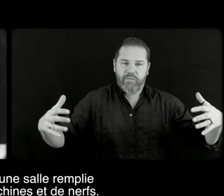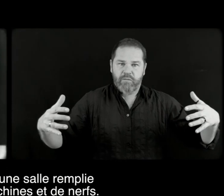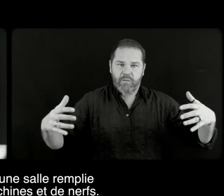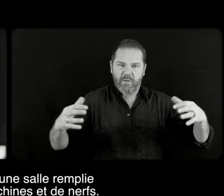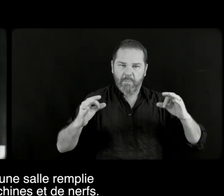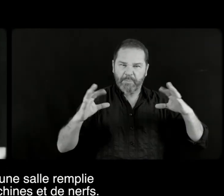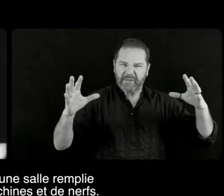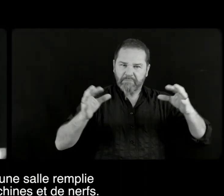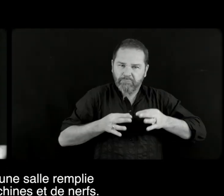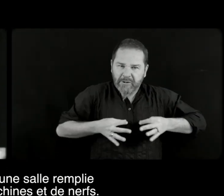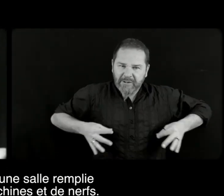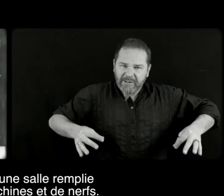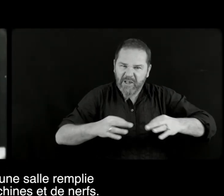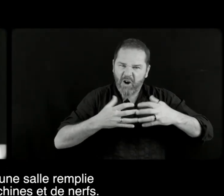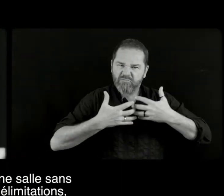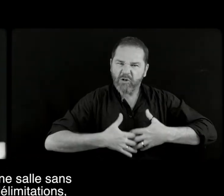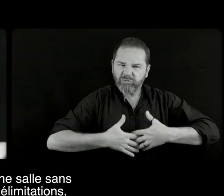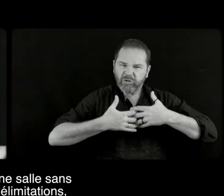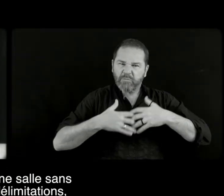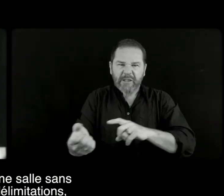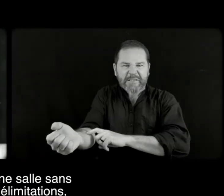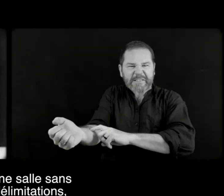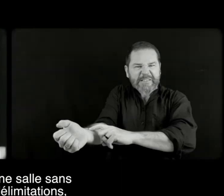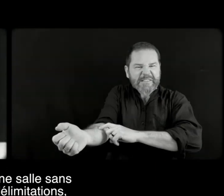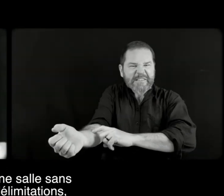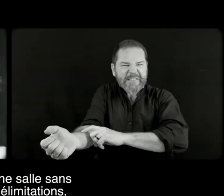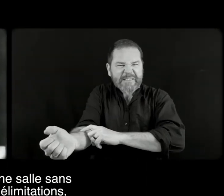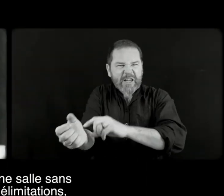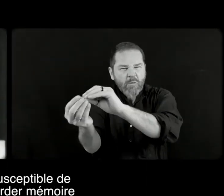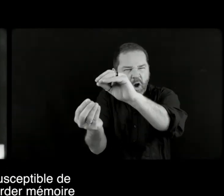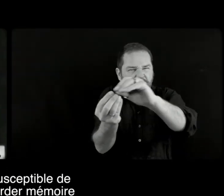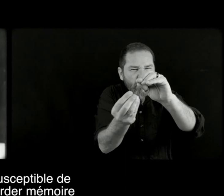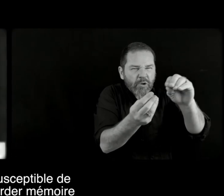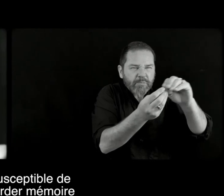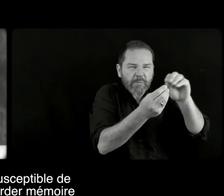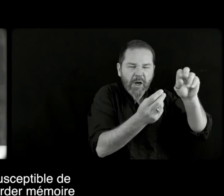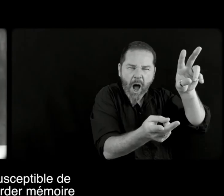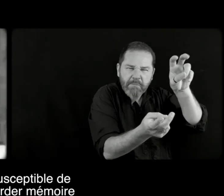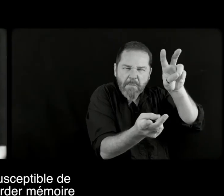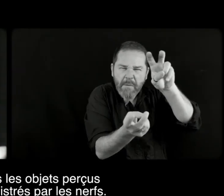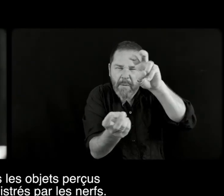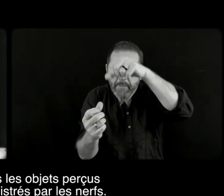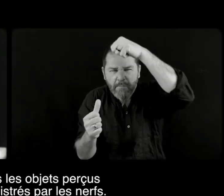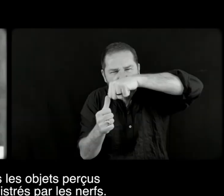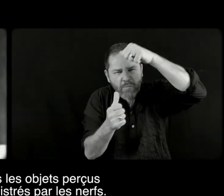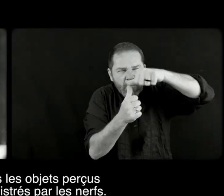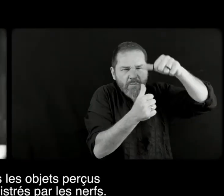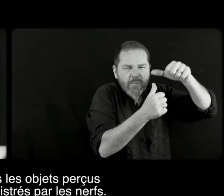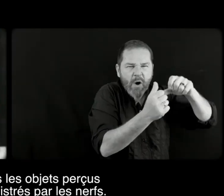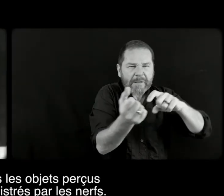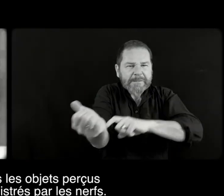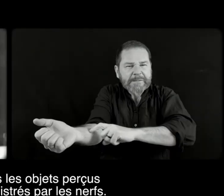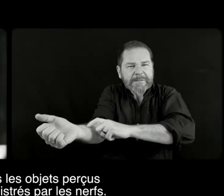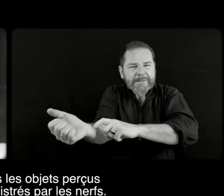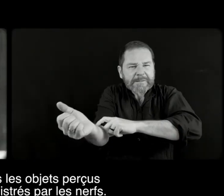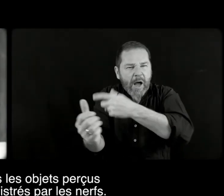C'est une salle remplie de machines et de nerfs, une salle sans délimitation, susceptible de garder mémoire de tous les objets perçus et enregistrés par